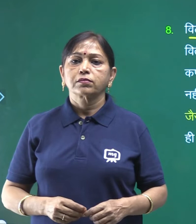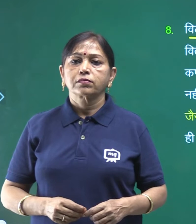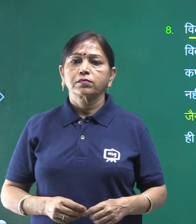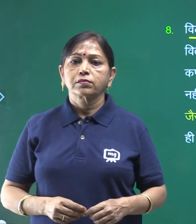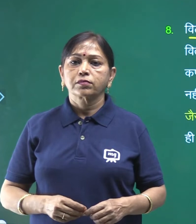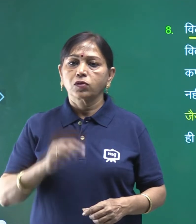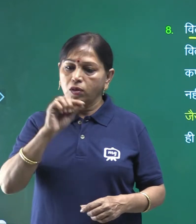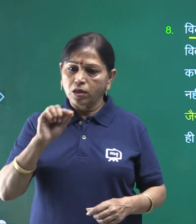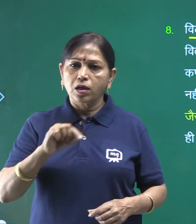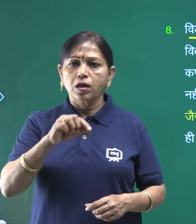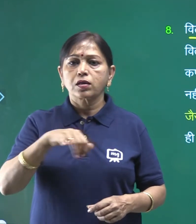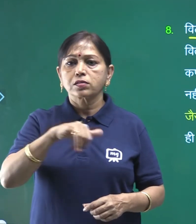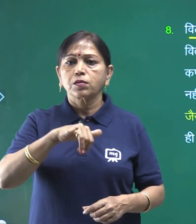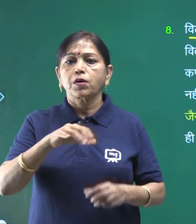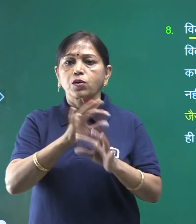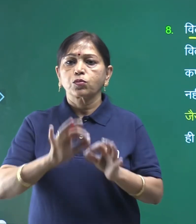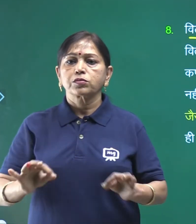कण समान रूप से